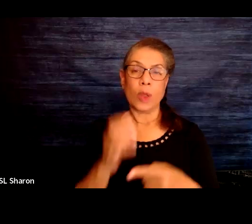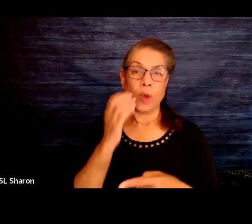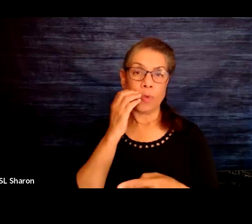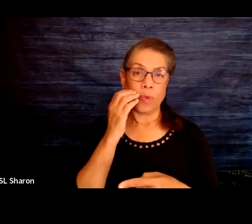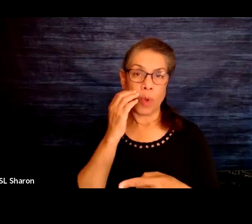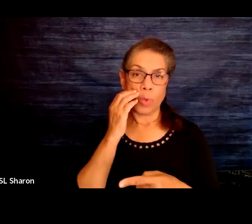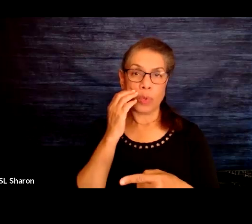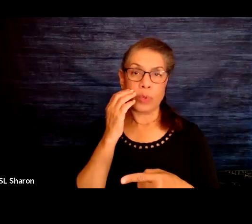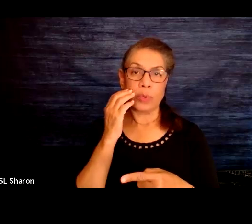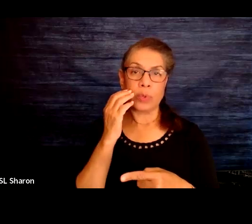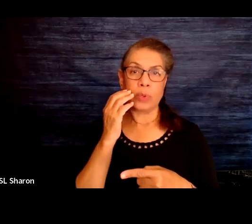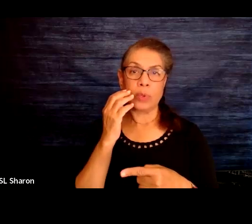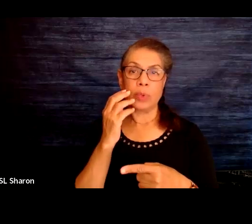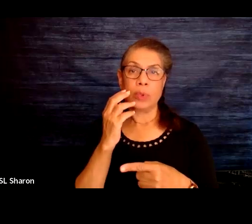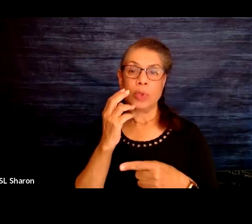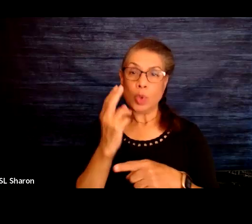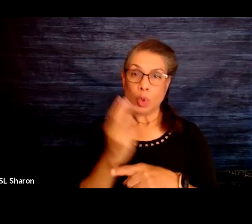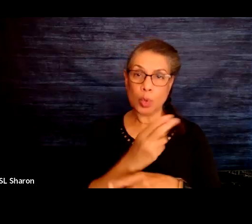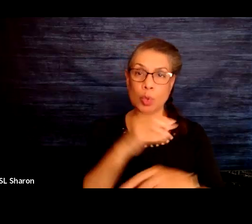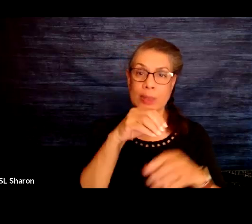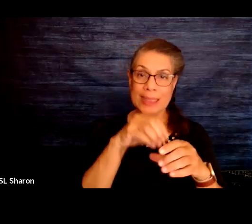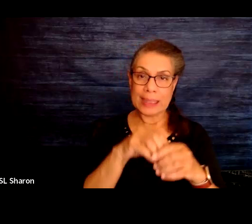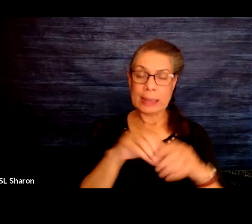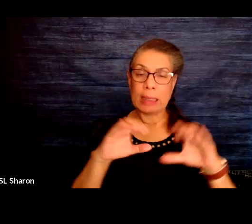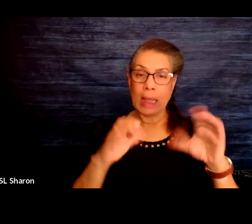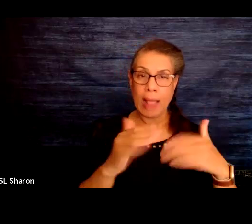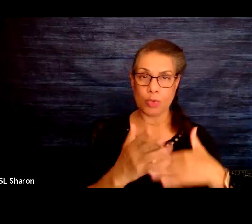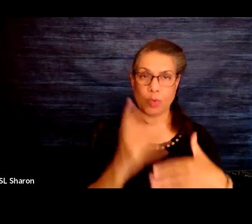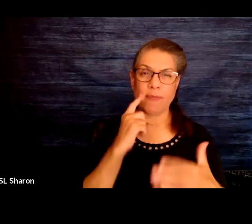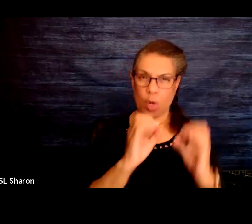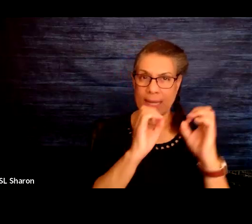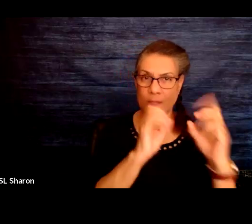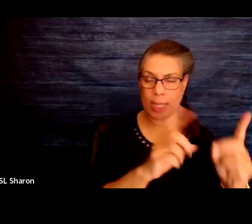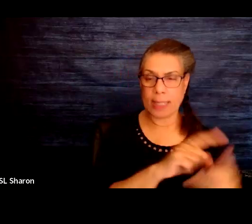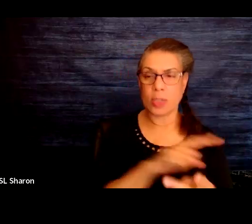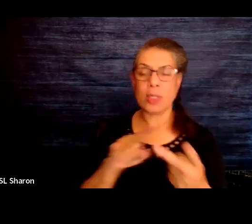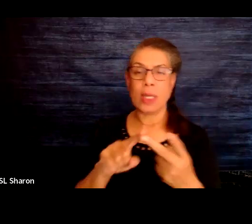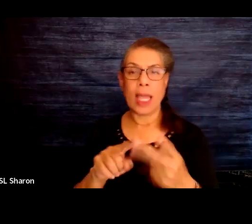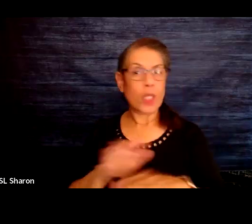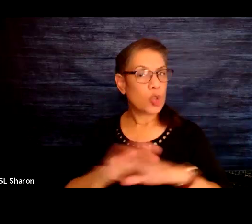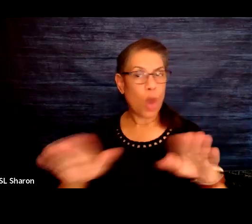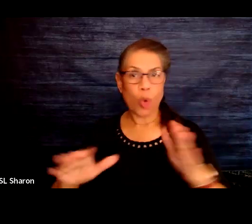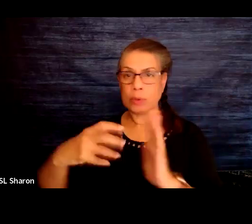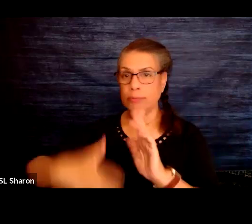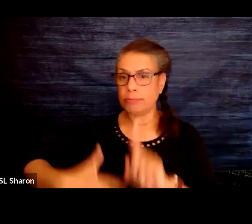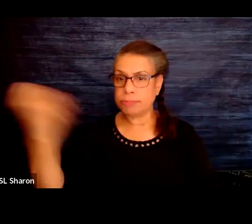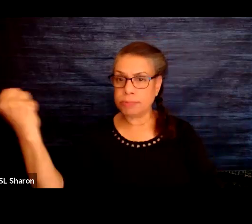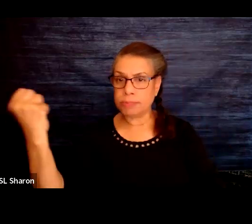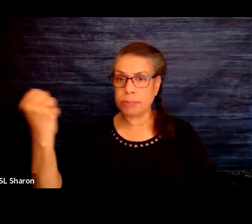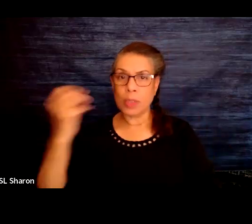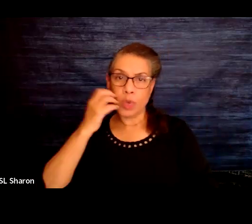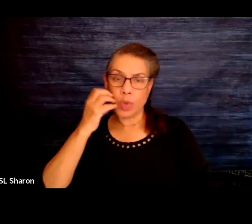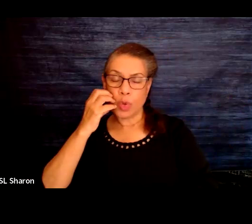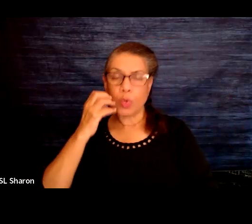avoiding having to take them away, and at the same time to integrate these as a